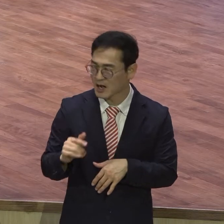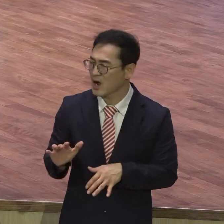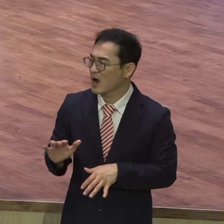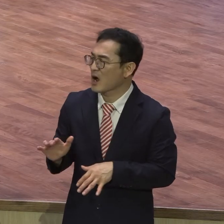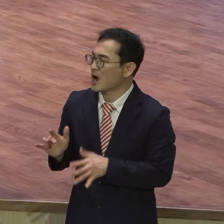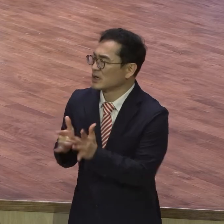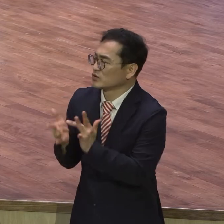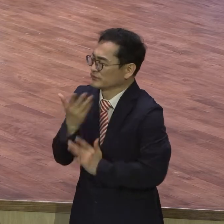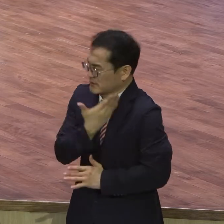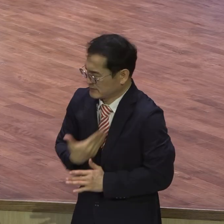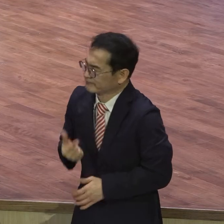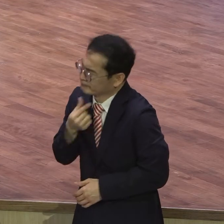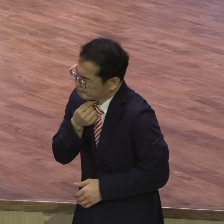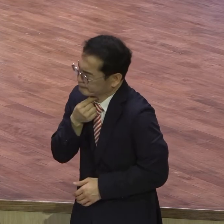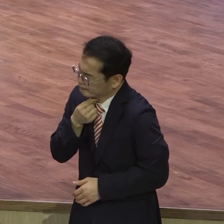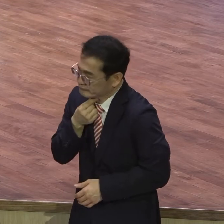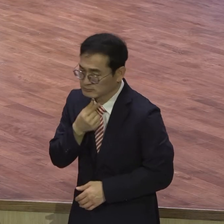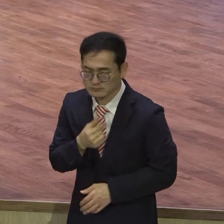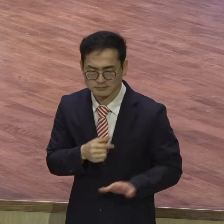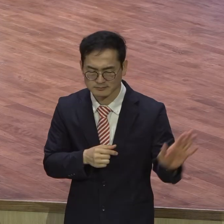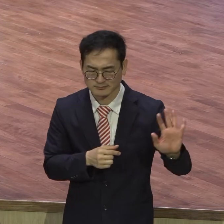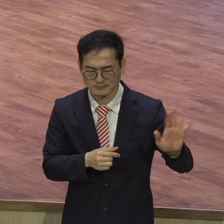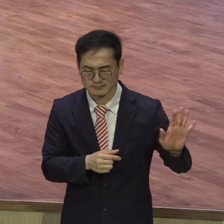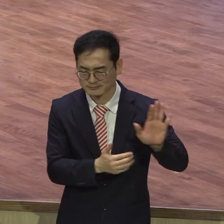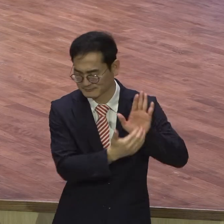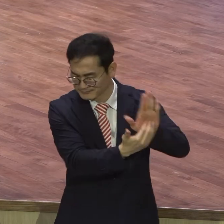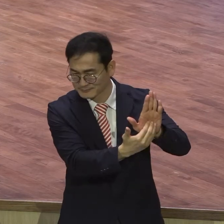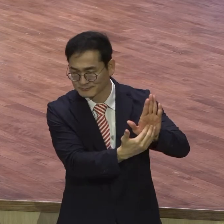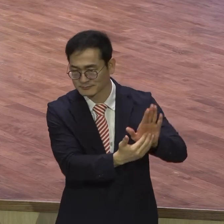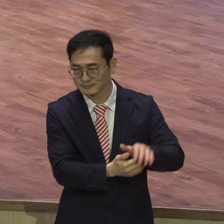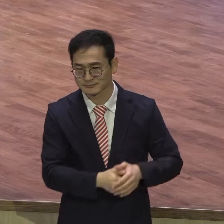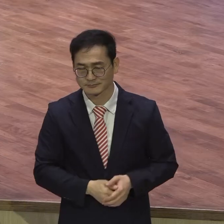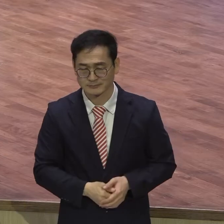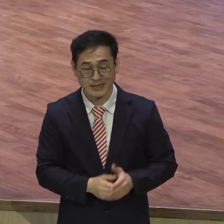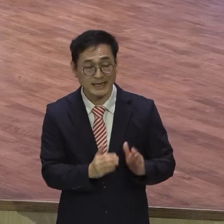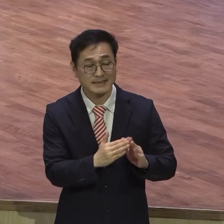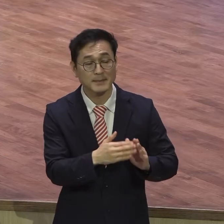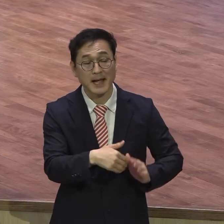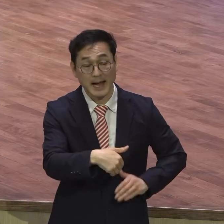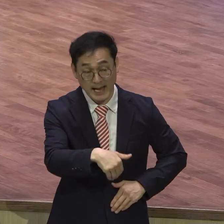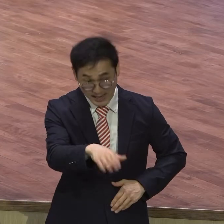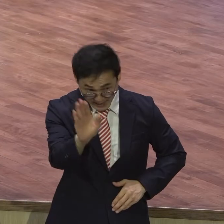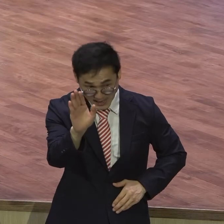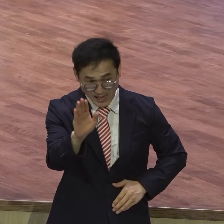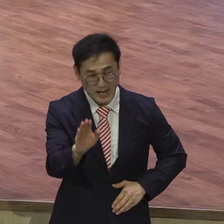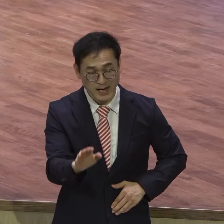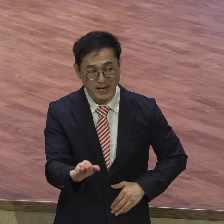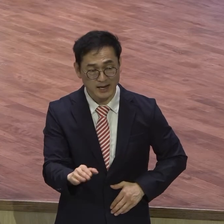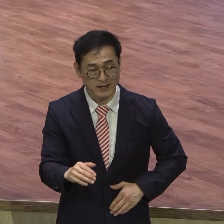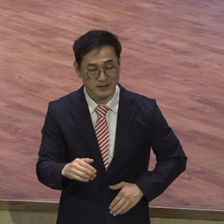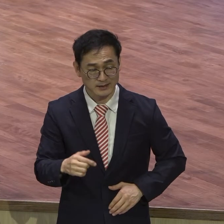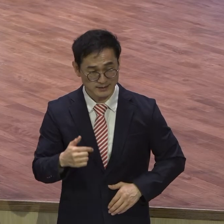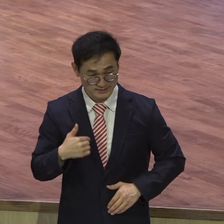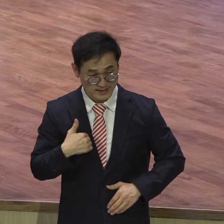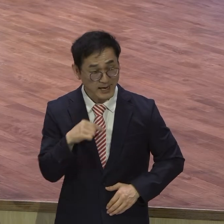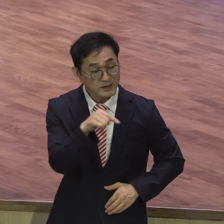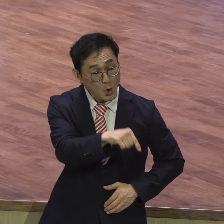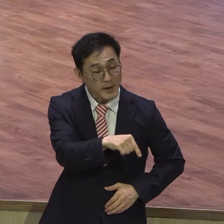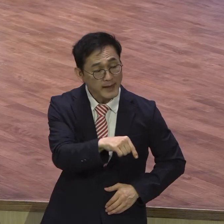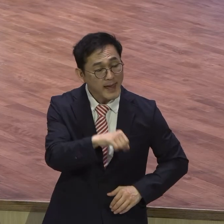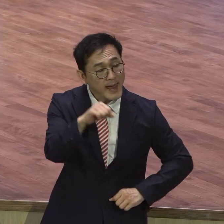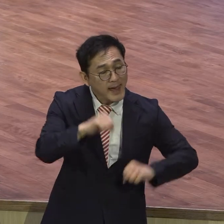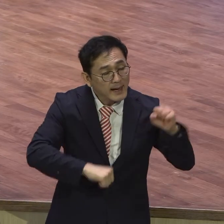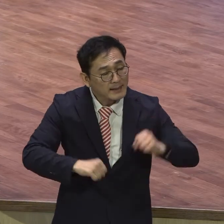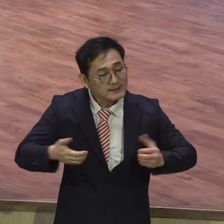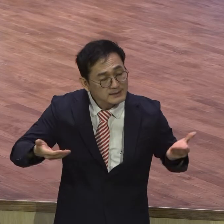따라가겠습니다 허락 안 했어요 그리고 이렇게 말씀했어요 집으로 돌아가 주께서 너에게 어떻게